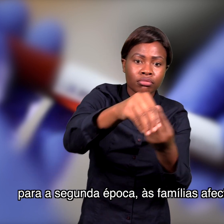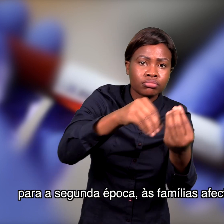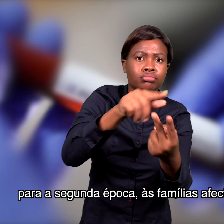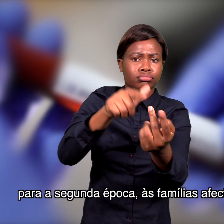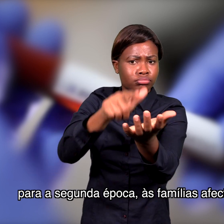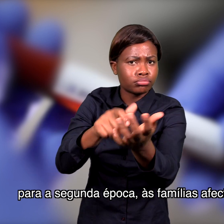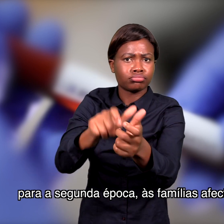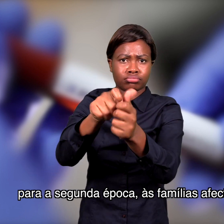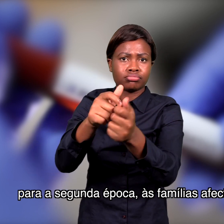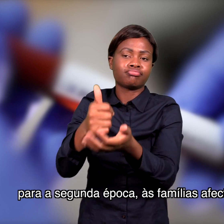famílias afetadas.